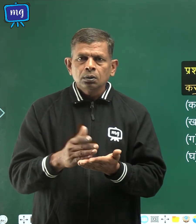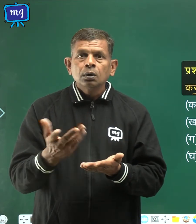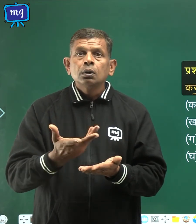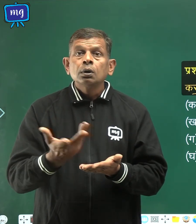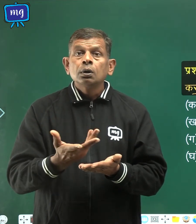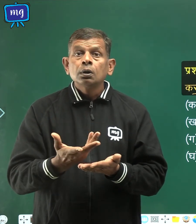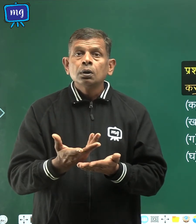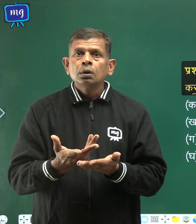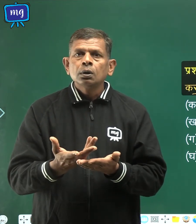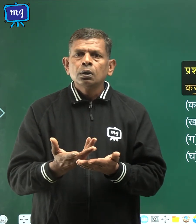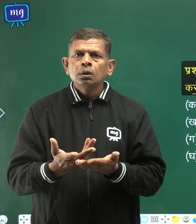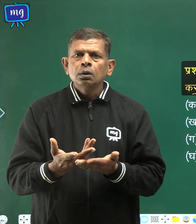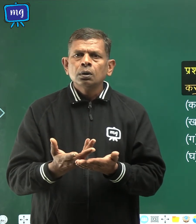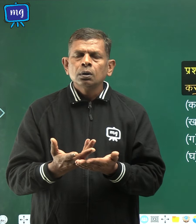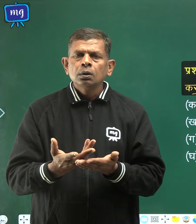कहलाता है